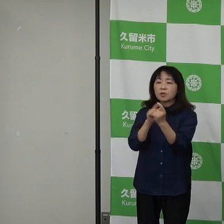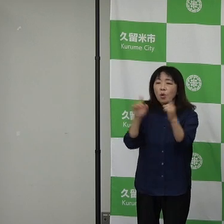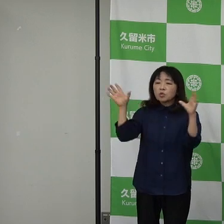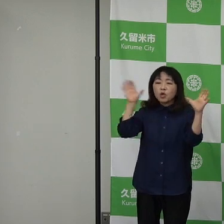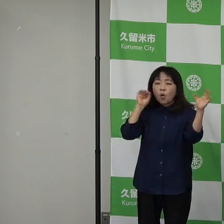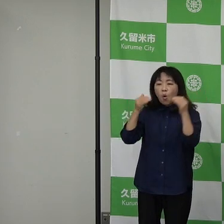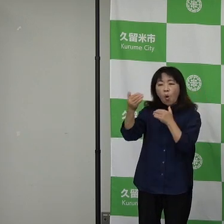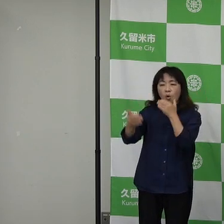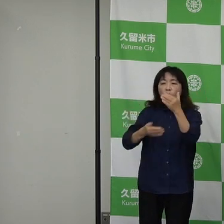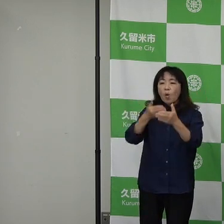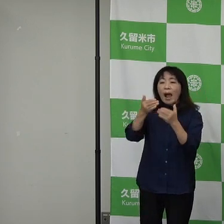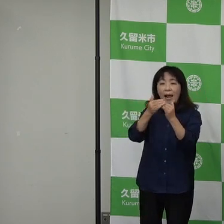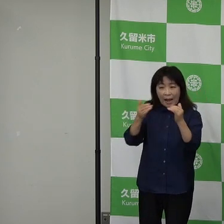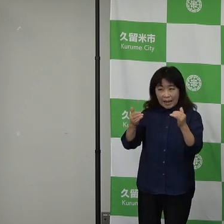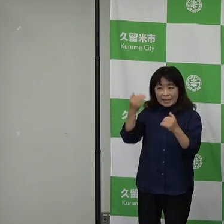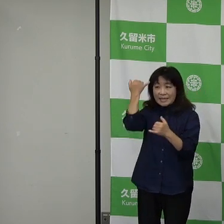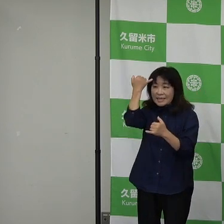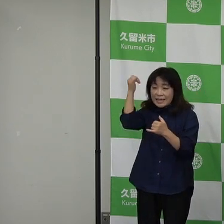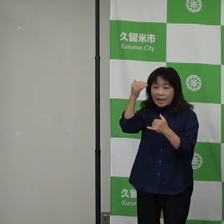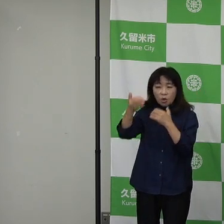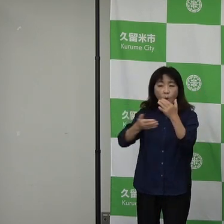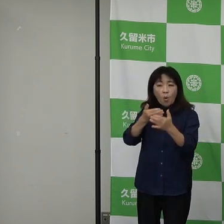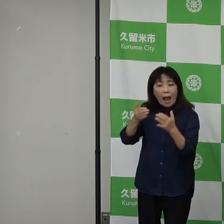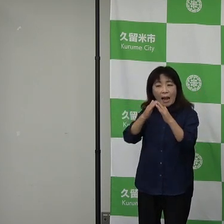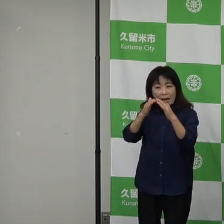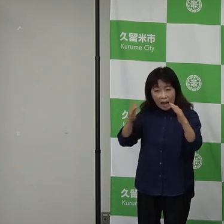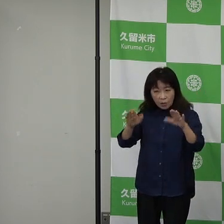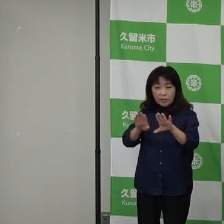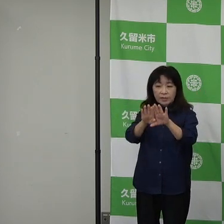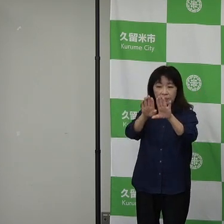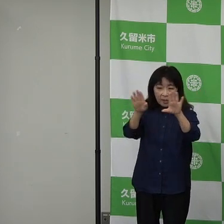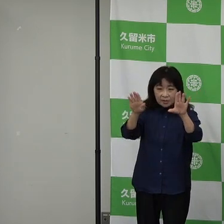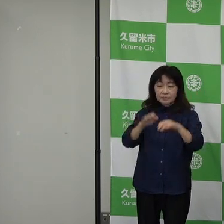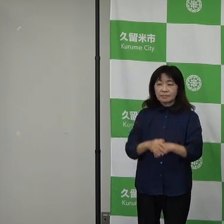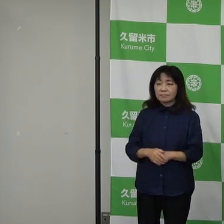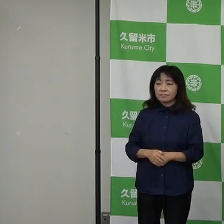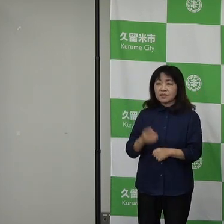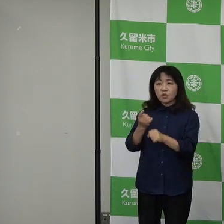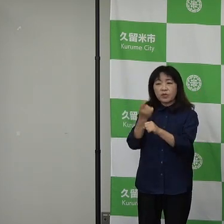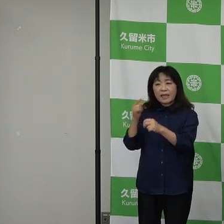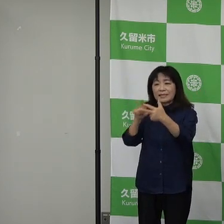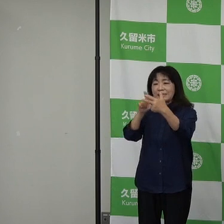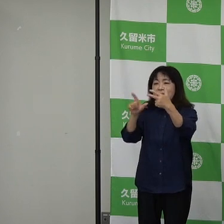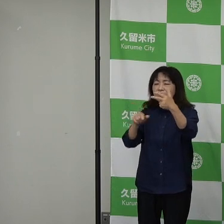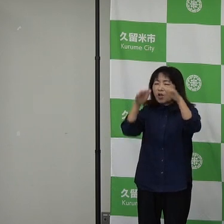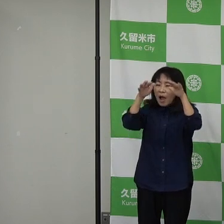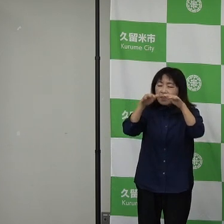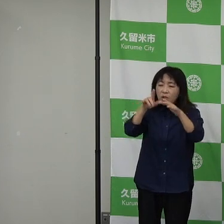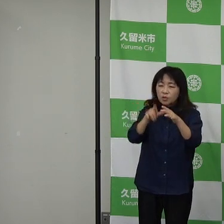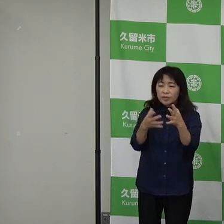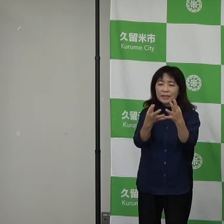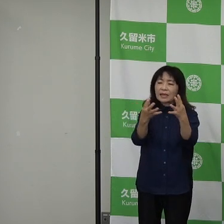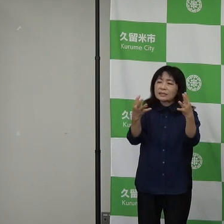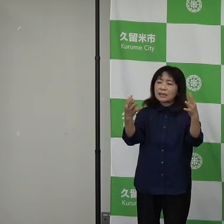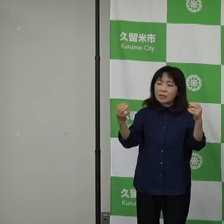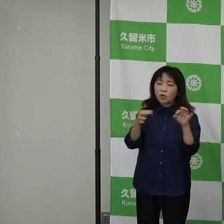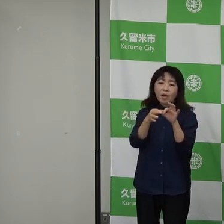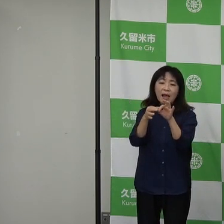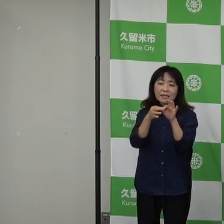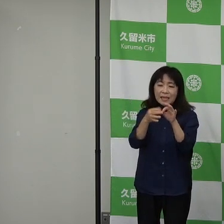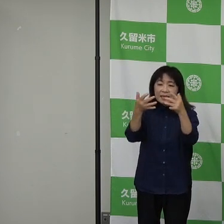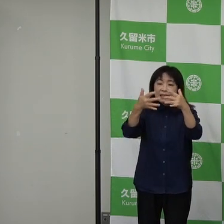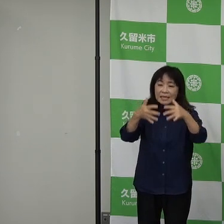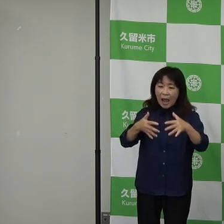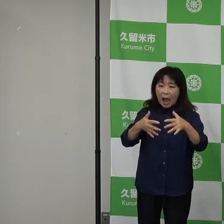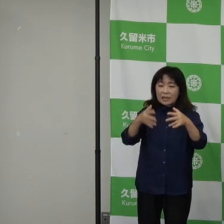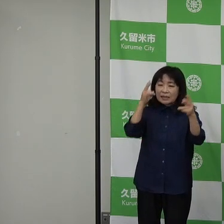会、そして意見交換会を開催をいたします。昨年7月の大雨では多くの関係機関や